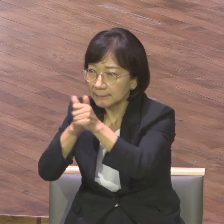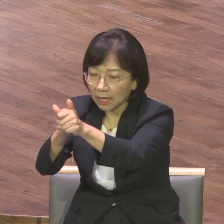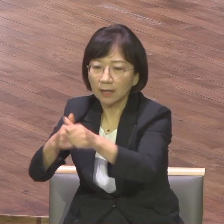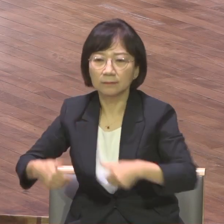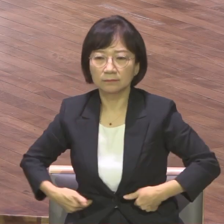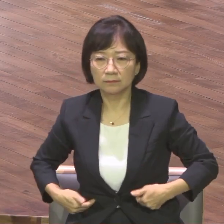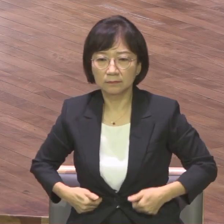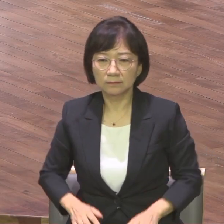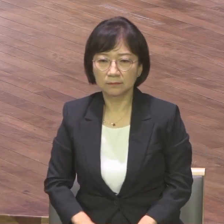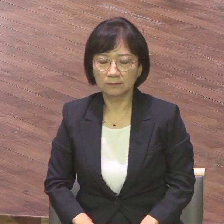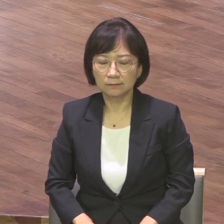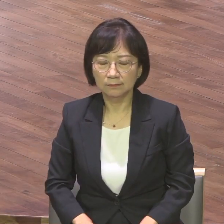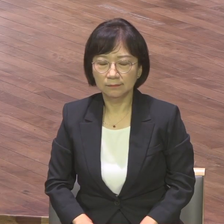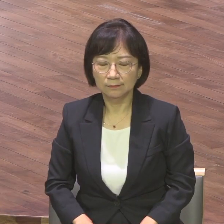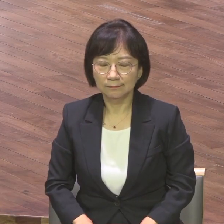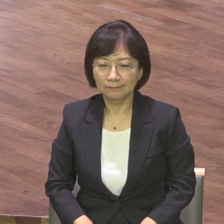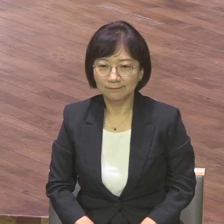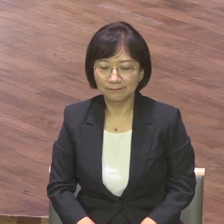억지로 고집 피우면 안 돼요.